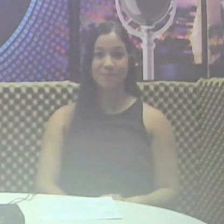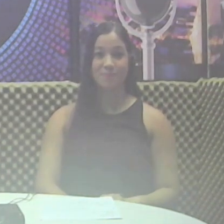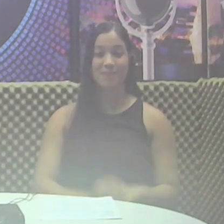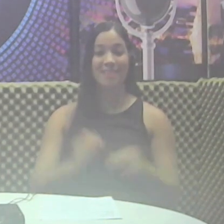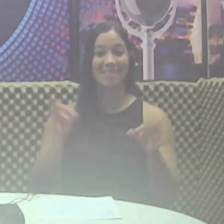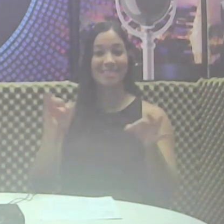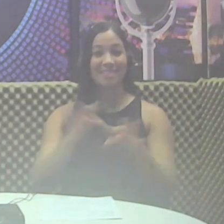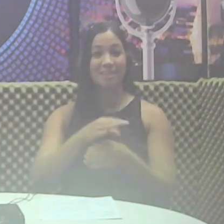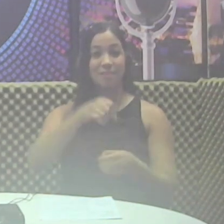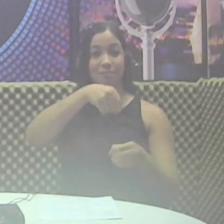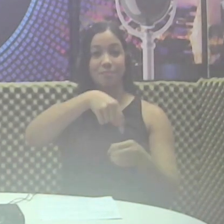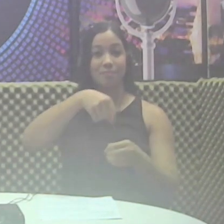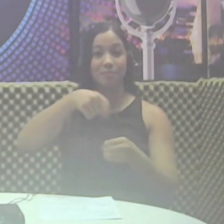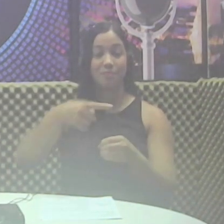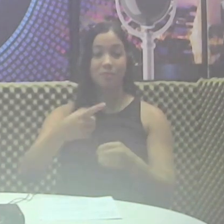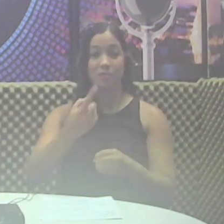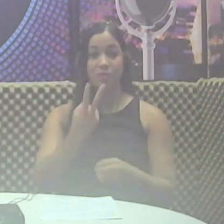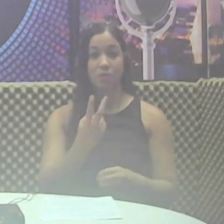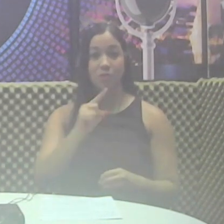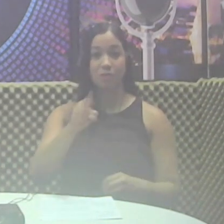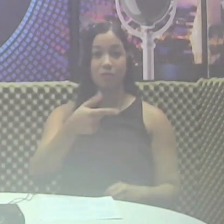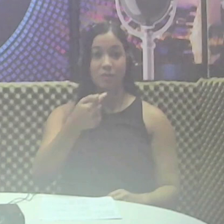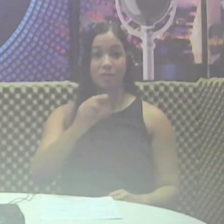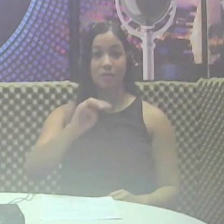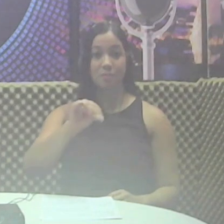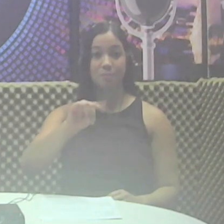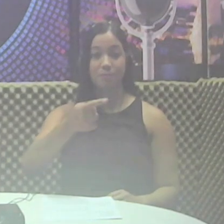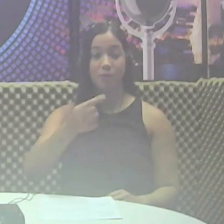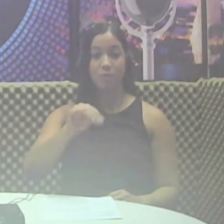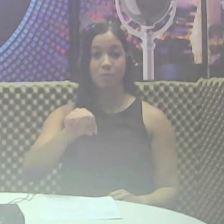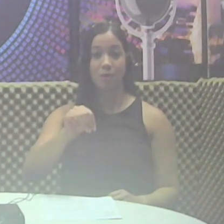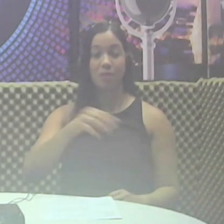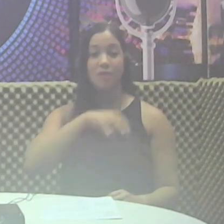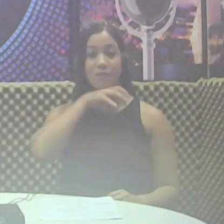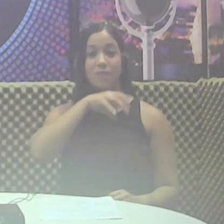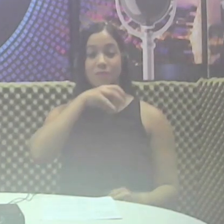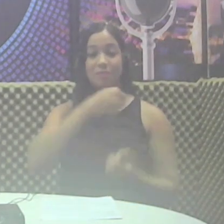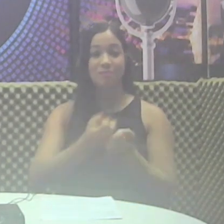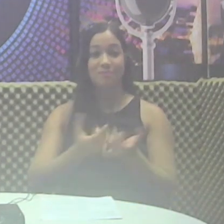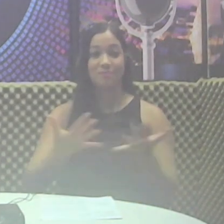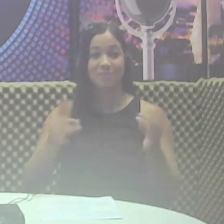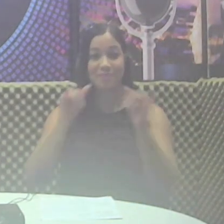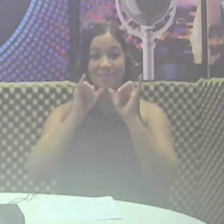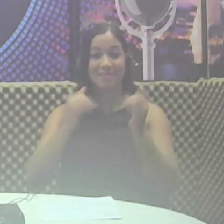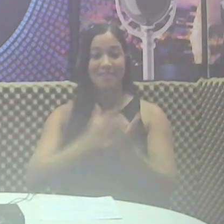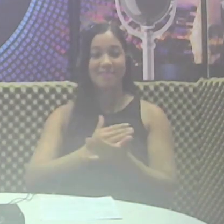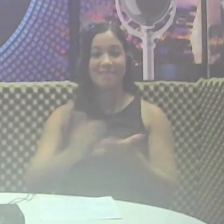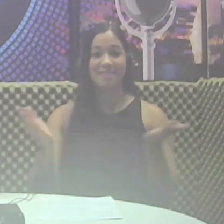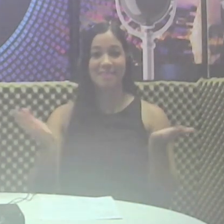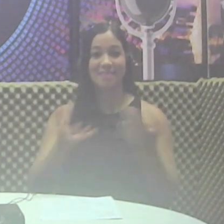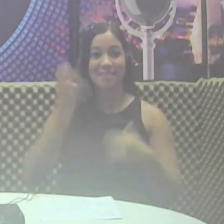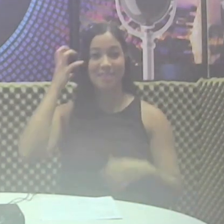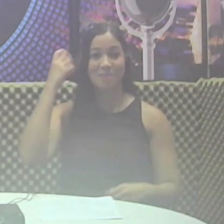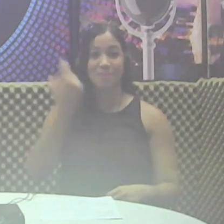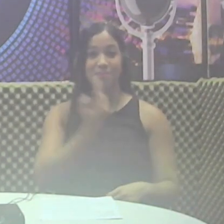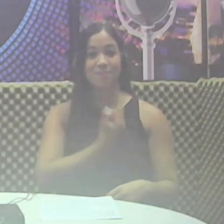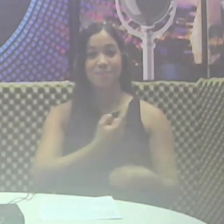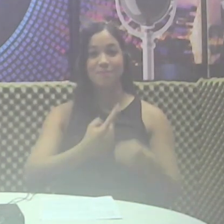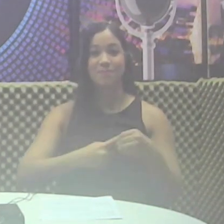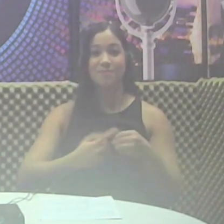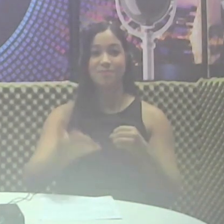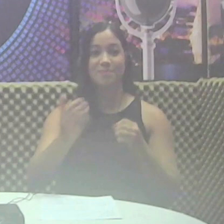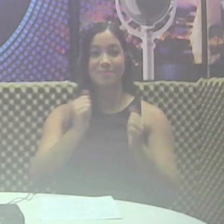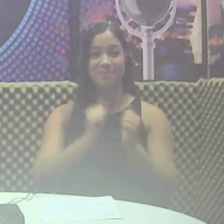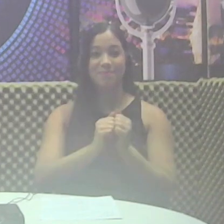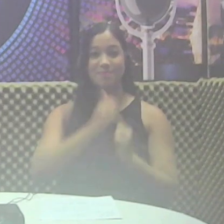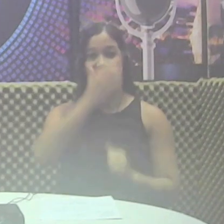Concluído o plantio de 2,7 mil metros de grama no Parque do Sabiá. Essas e outras notícias a partir de agora na Rádio Nossa